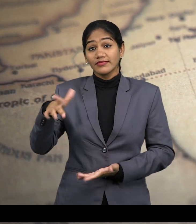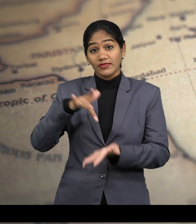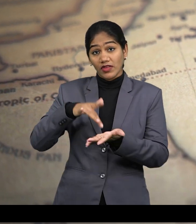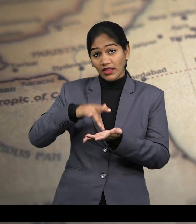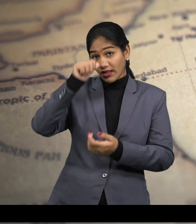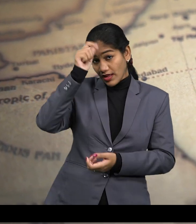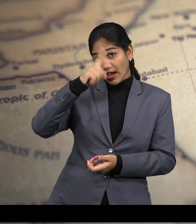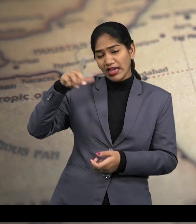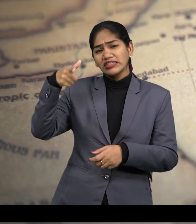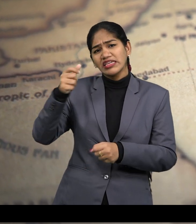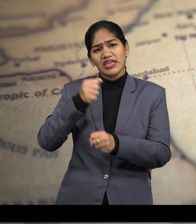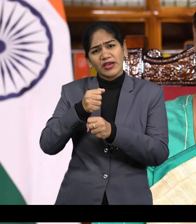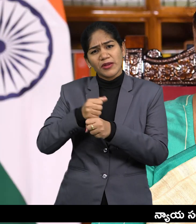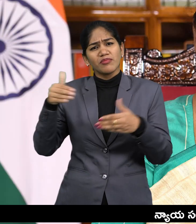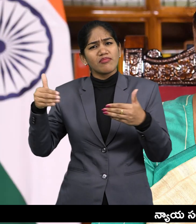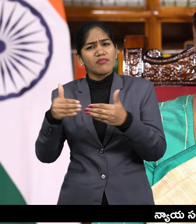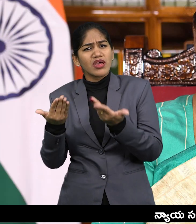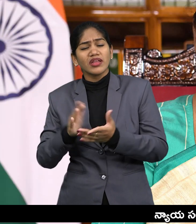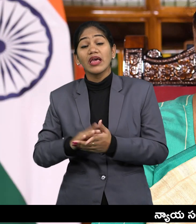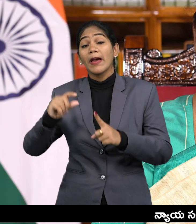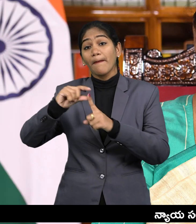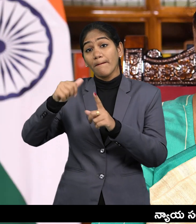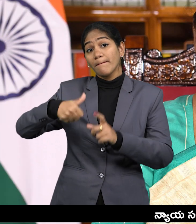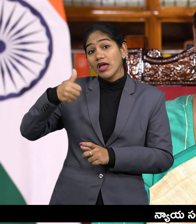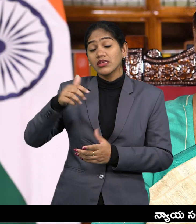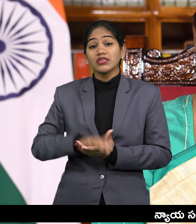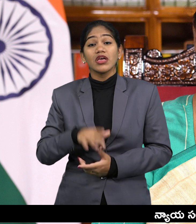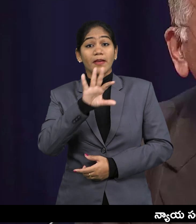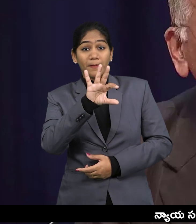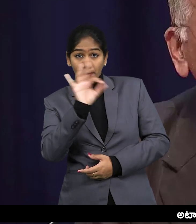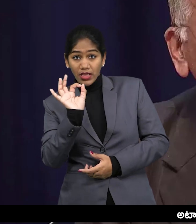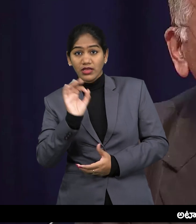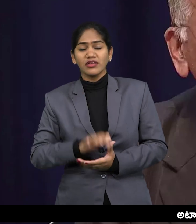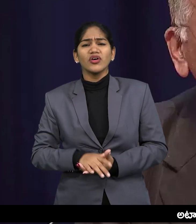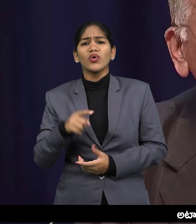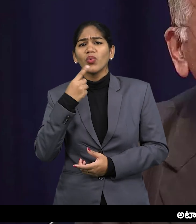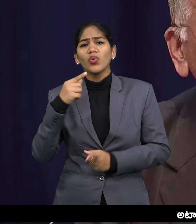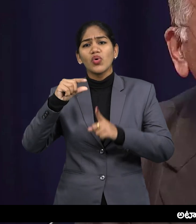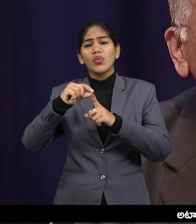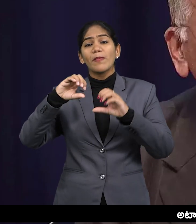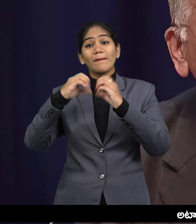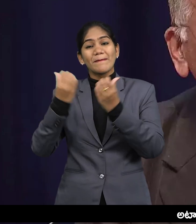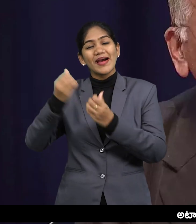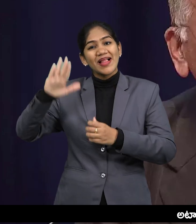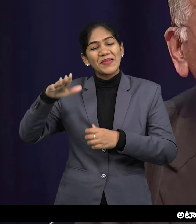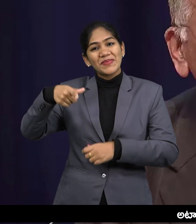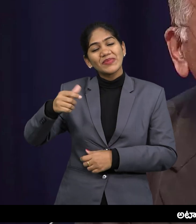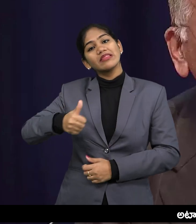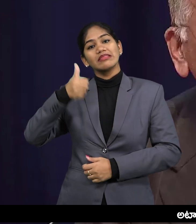భారత ప్రభుత్వం న్యాయ సలహా కోసం రాష్ట్రపతిని నియమించిన అటార్నీ జనరల్ను సంప్రదిస్తుంది.